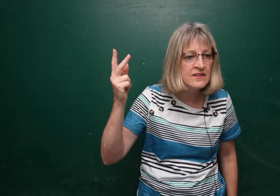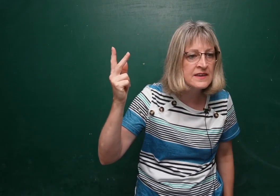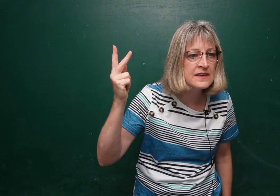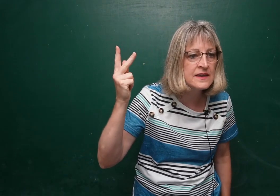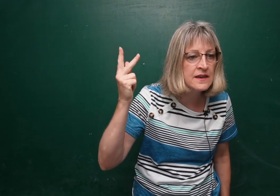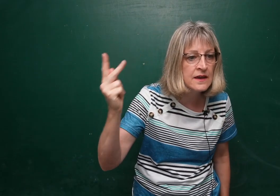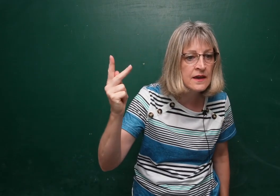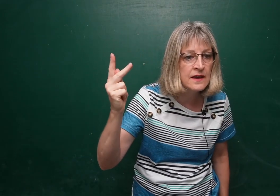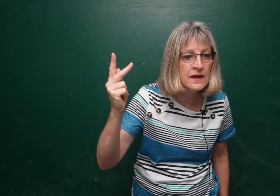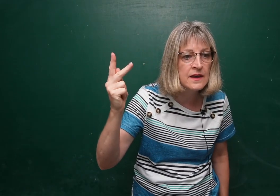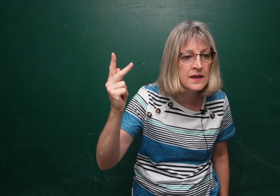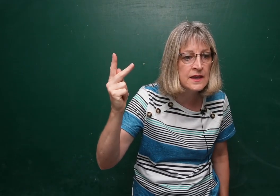s'écrit K.